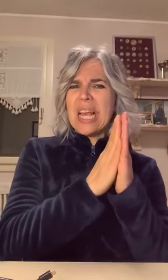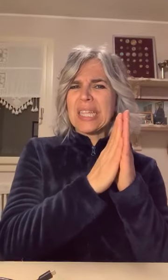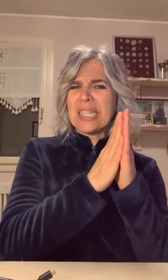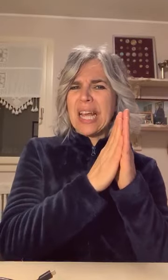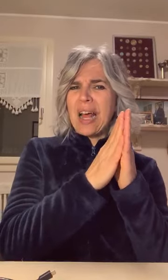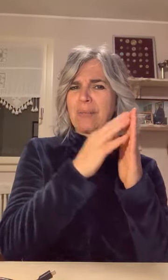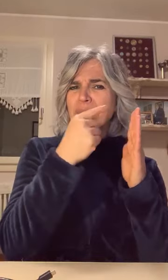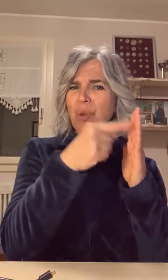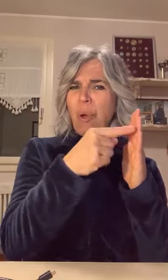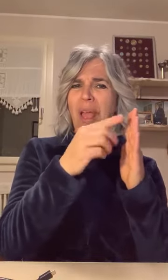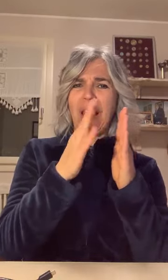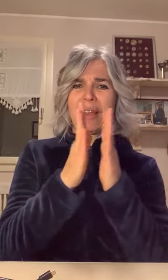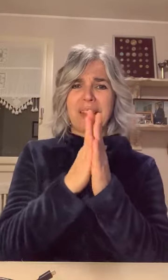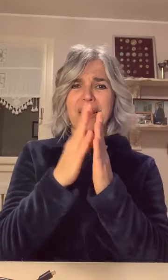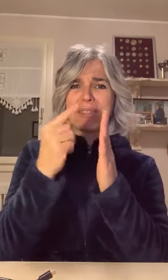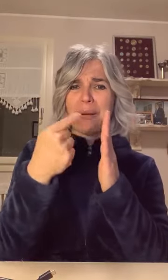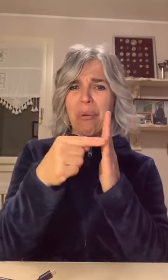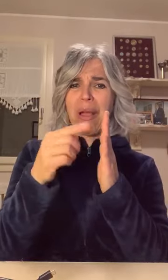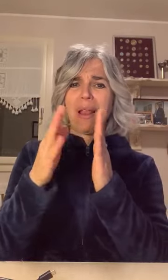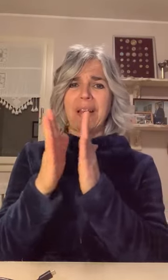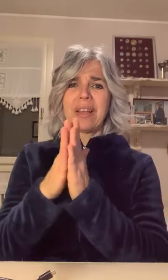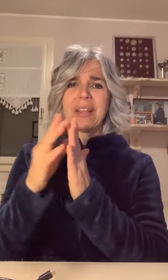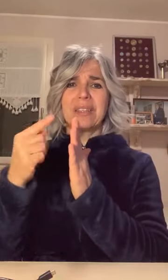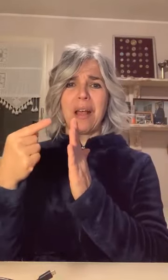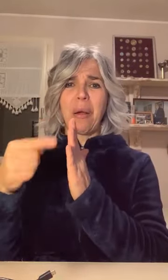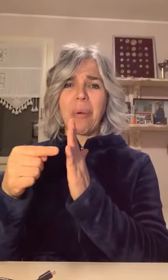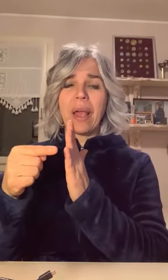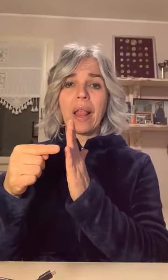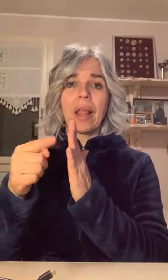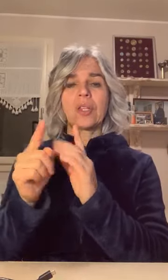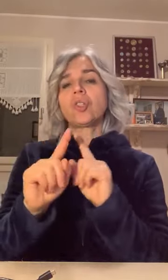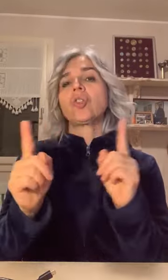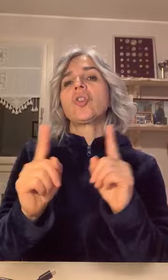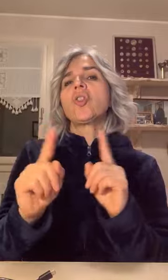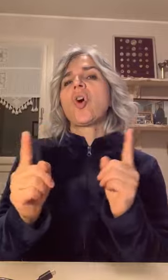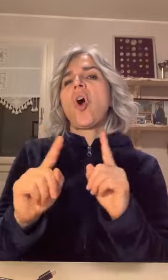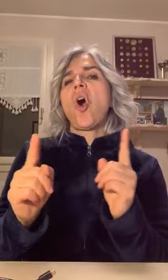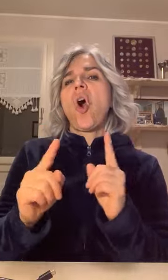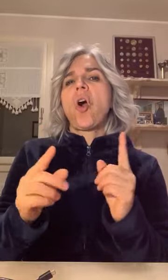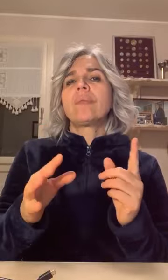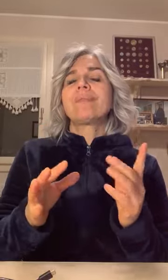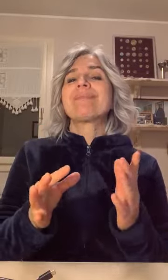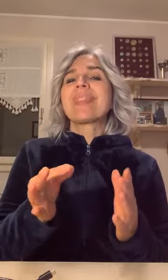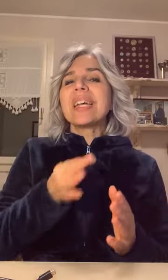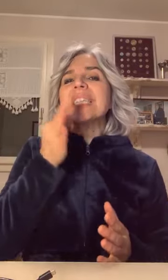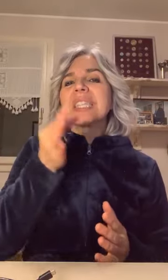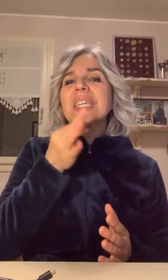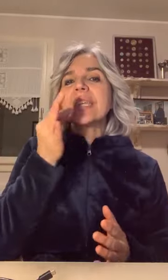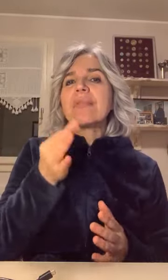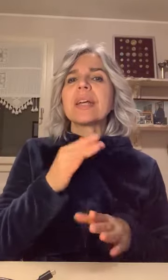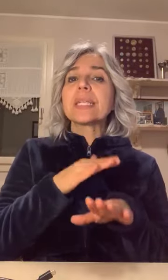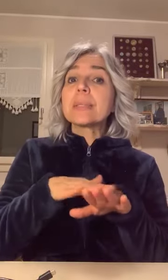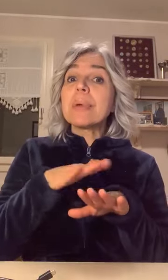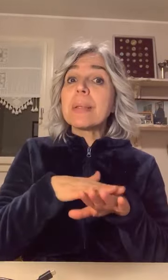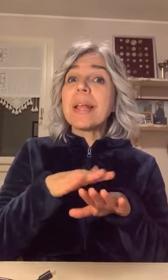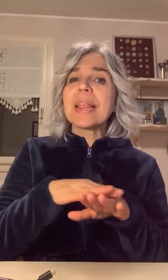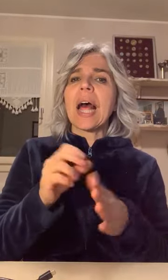sia evangelica. La denominazione l'ha creato l'uomo. No, no, vuol dire proprio sperimentare Cristo nella propria